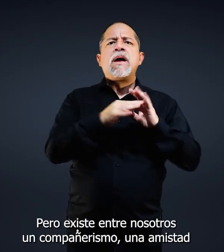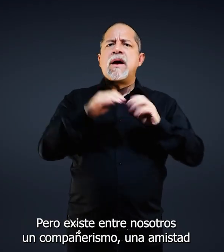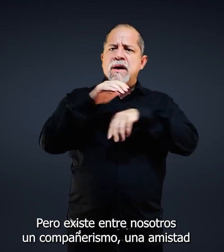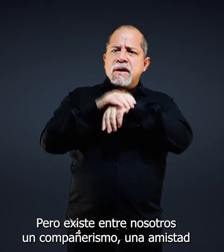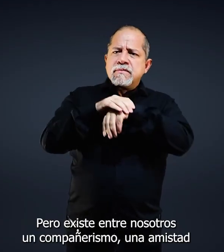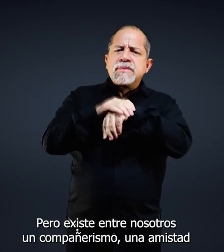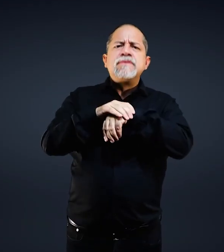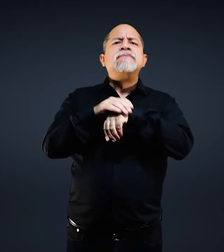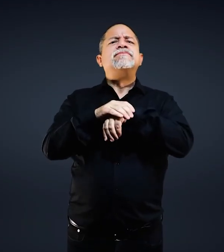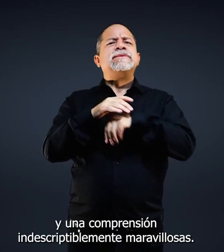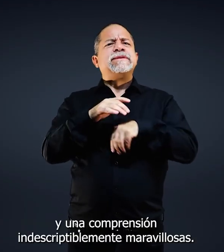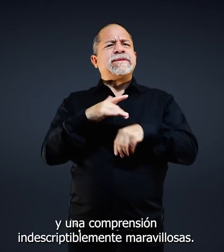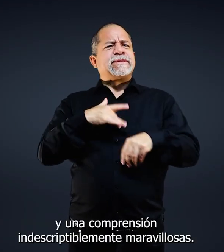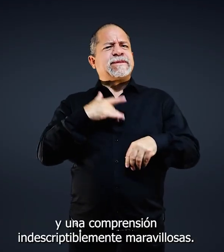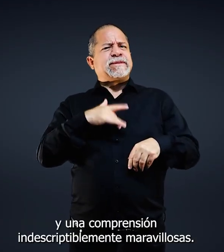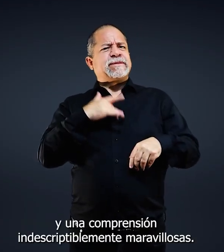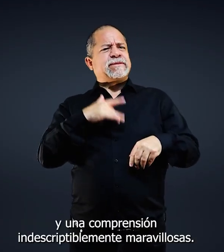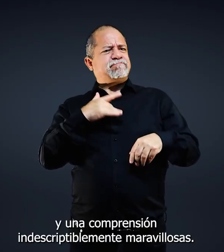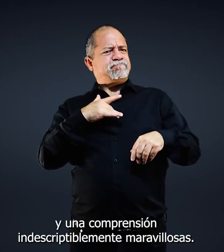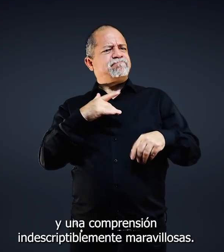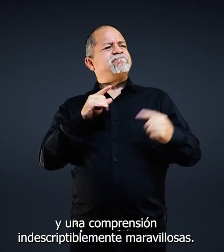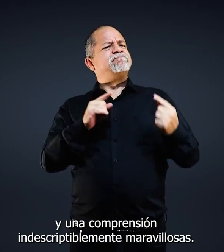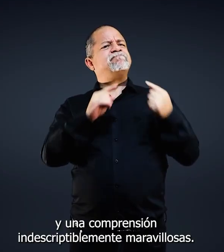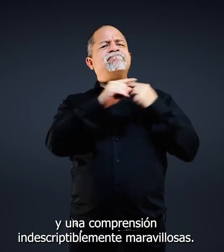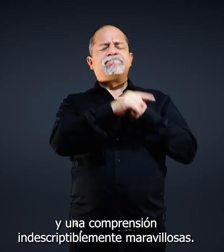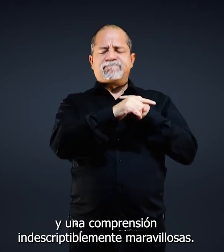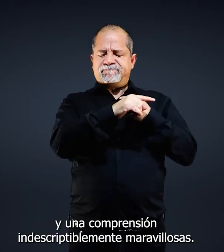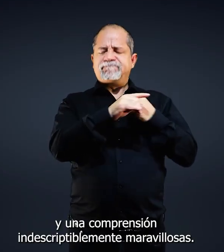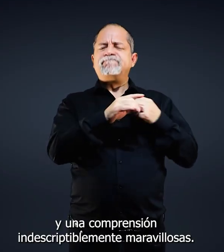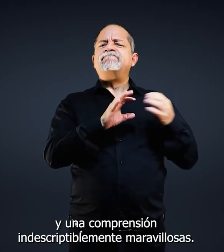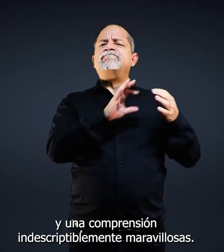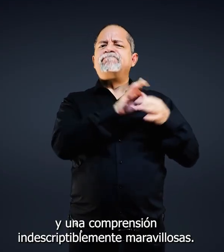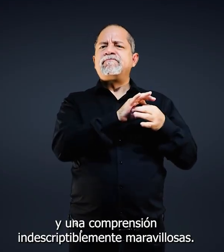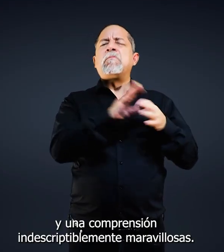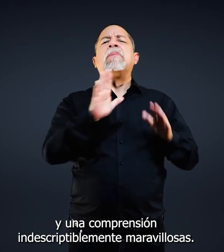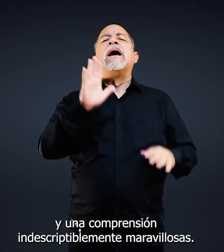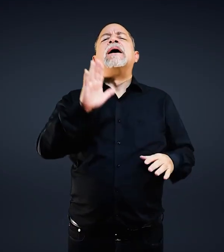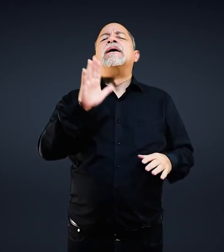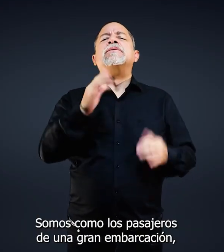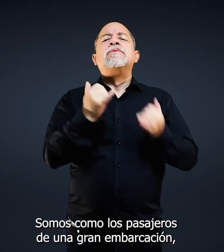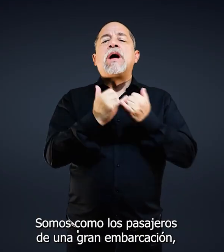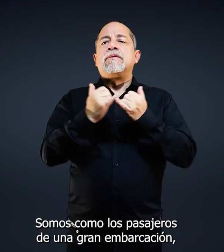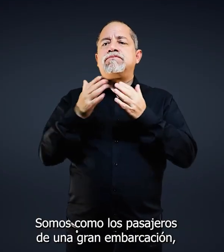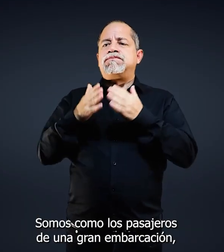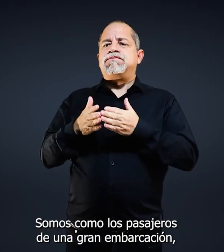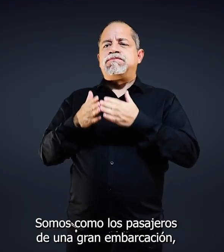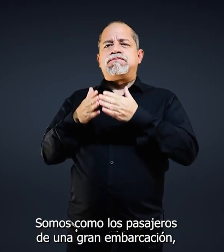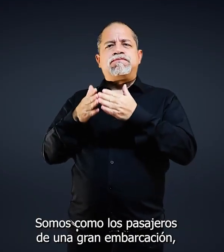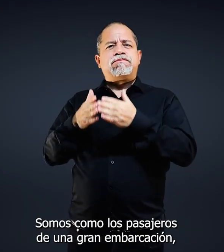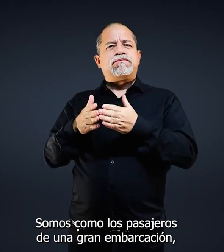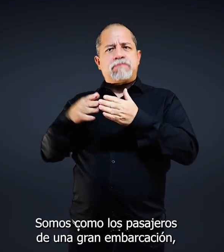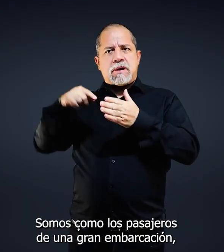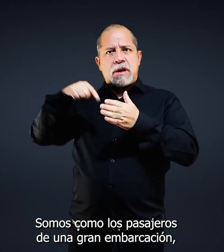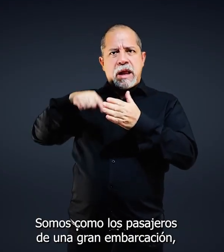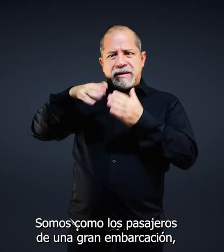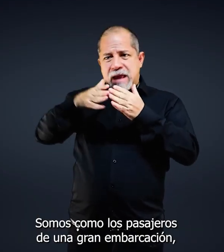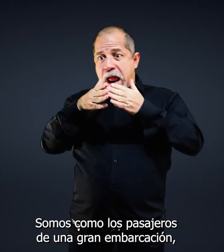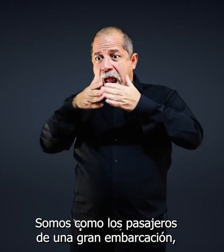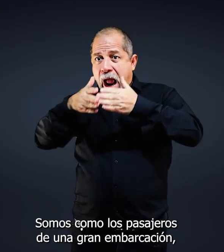una amistad y una comprensión indescriptiblemente maravillosas. Somos como los pasajeros de una gran embarcación